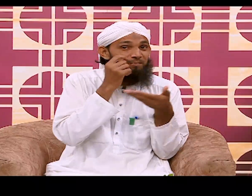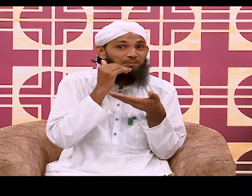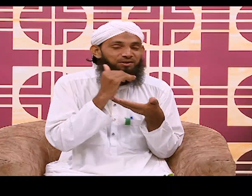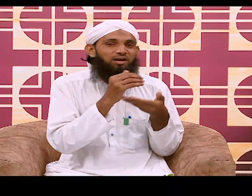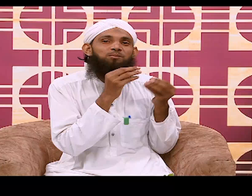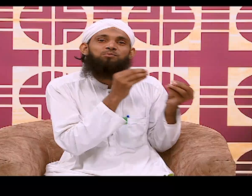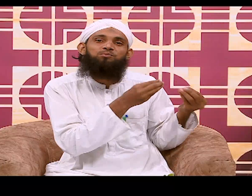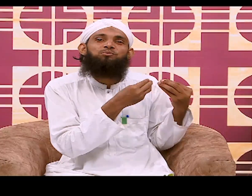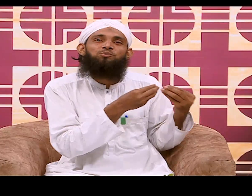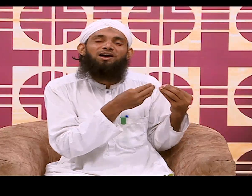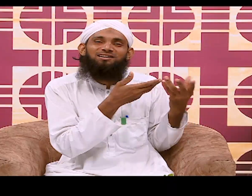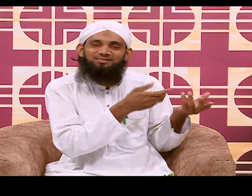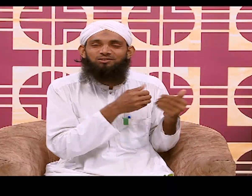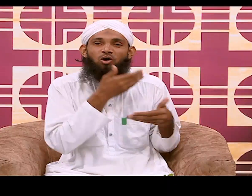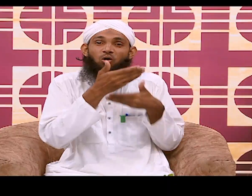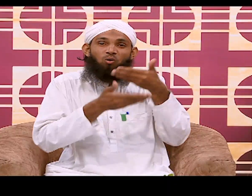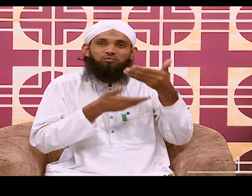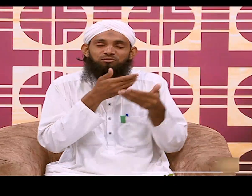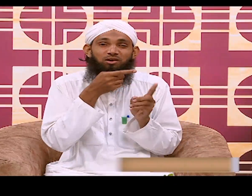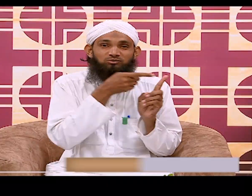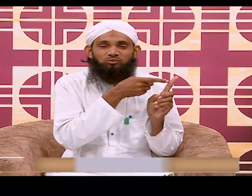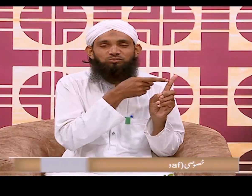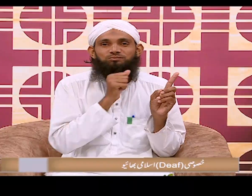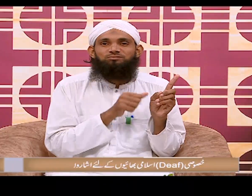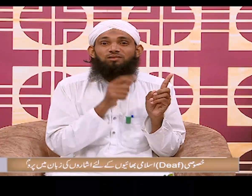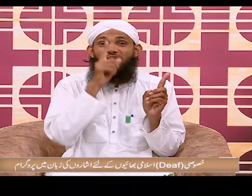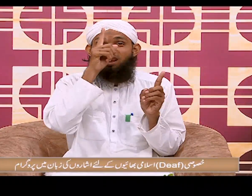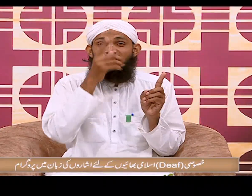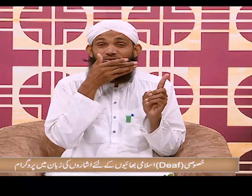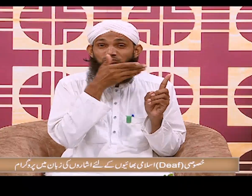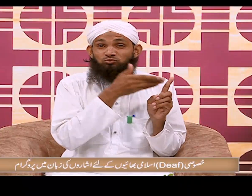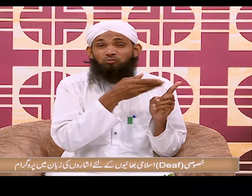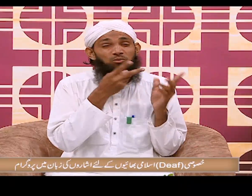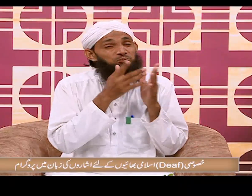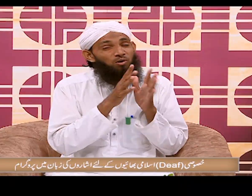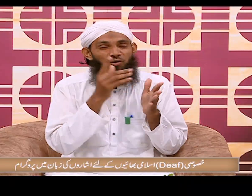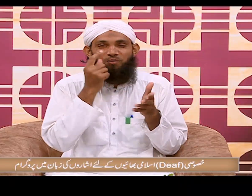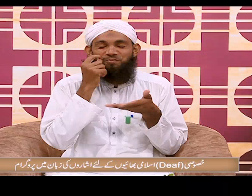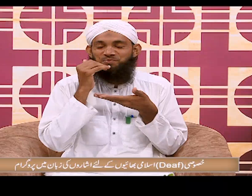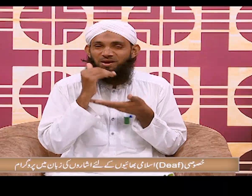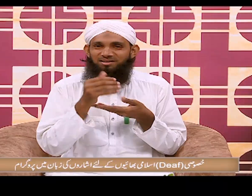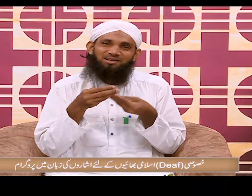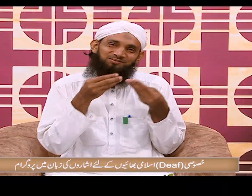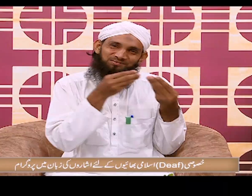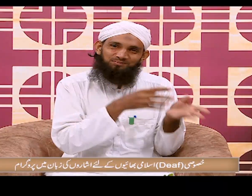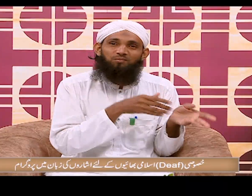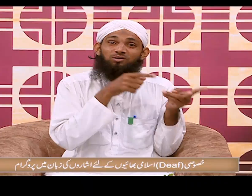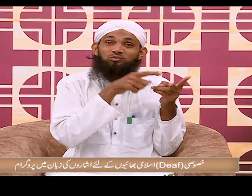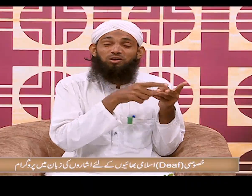اور بشارت سے نوازتے ہوئے فرمایا، اے ابو صالح، اللہ پاک نے تمہیں بیٹا عطا فرمایا ہے۔ تمہارا یہ بیٹا